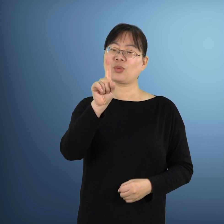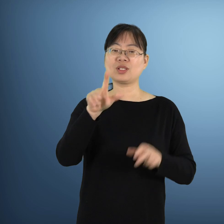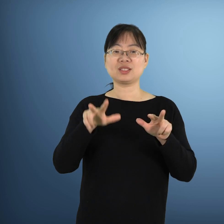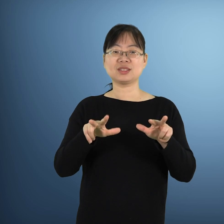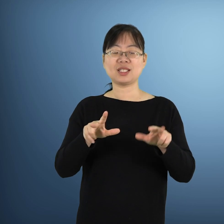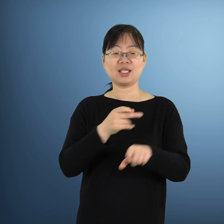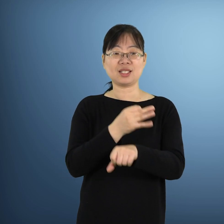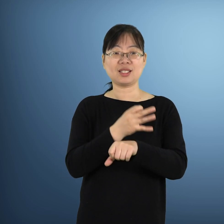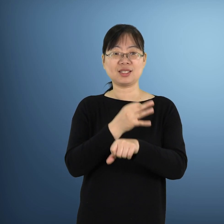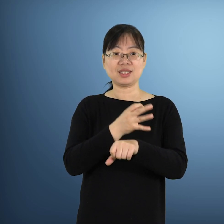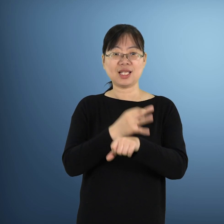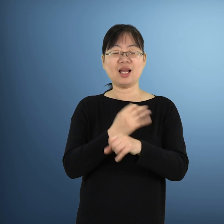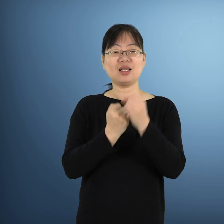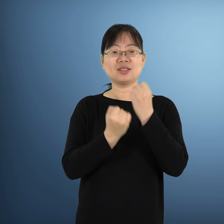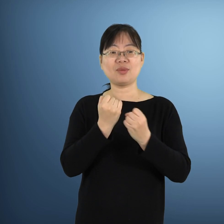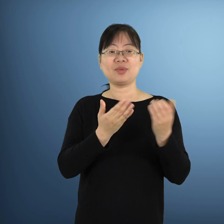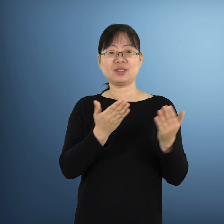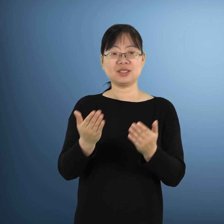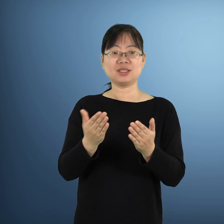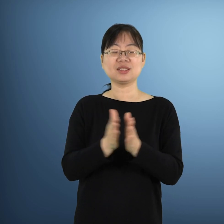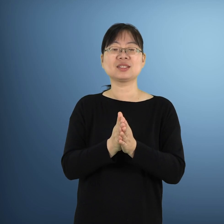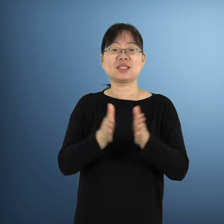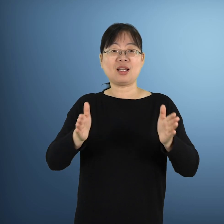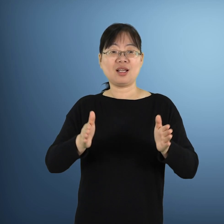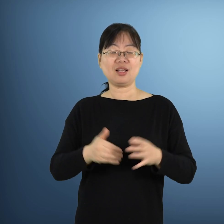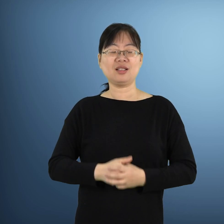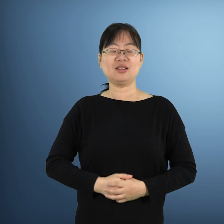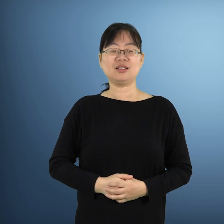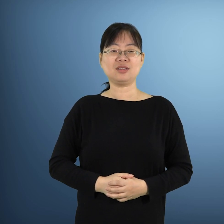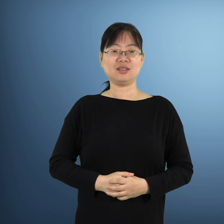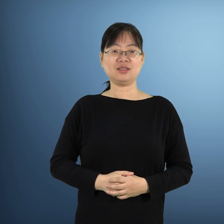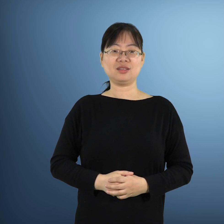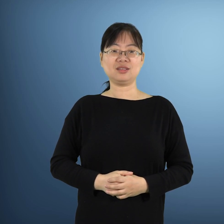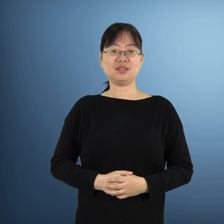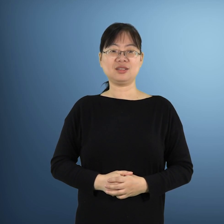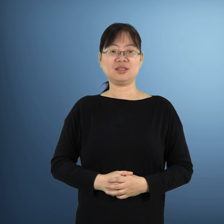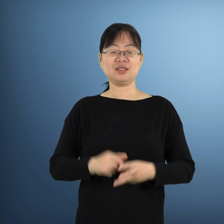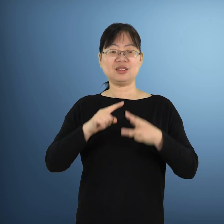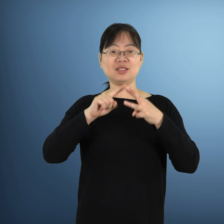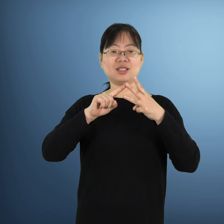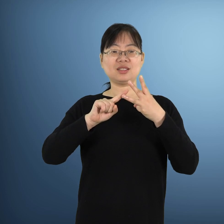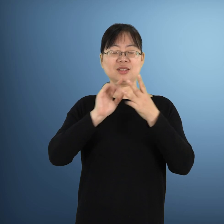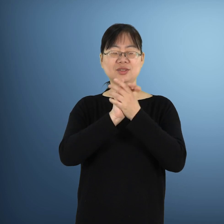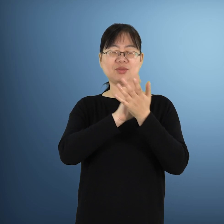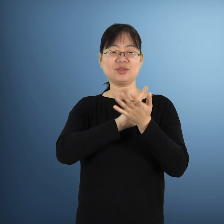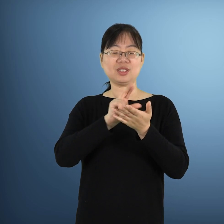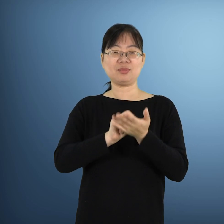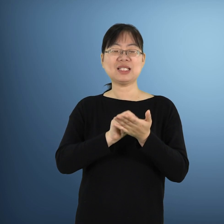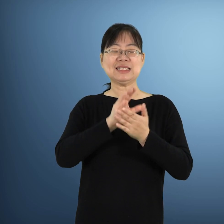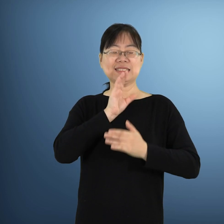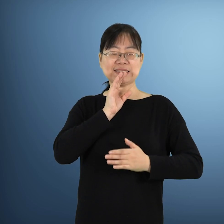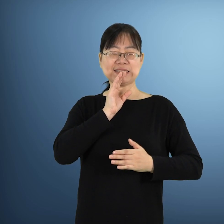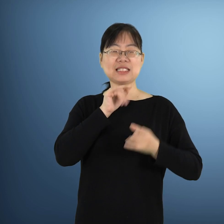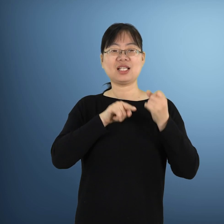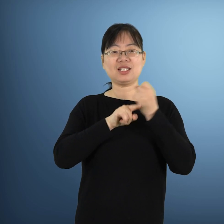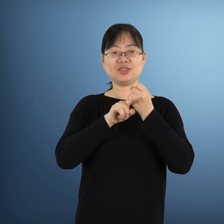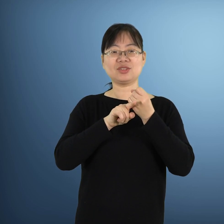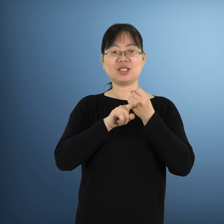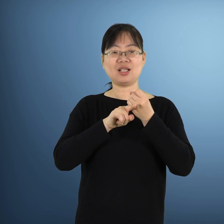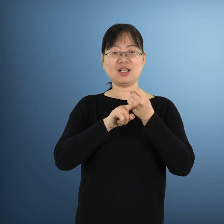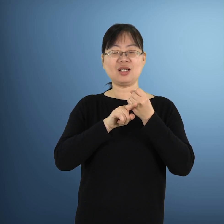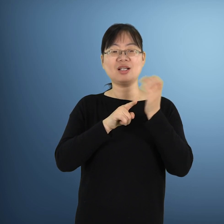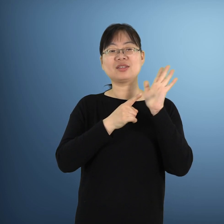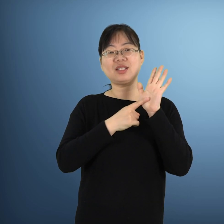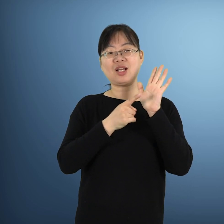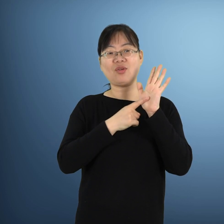이제 간단하게 설명을 드리다 보면 이 세 가지 기도 제목의 진짜 이유가 다른